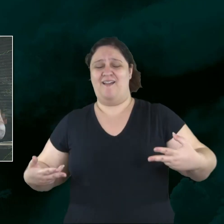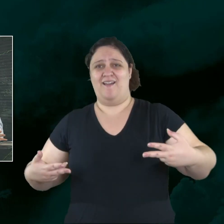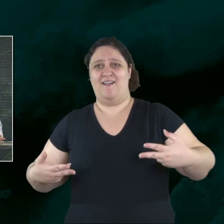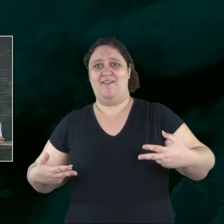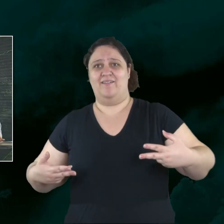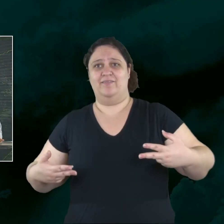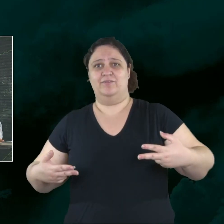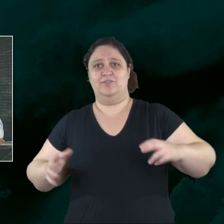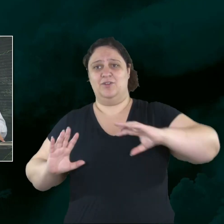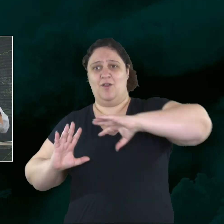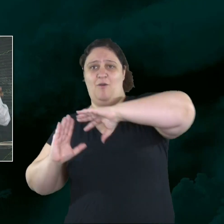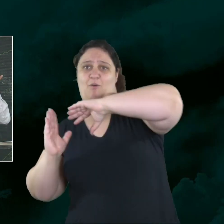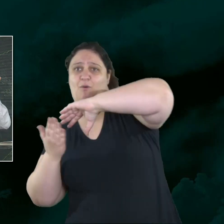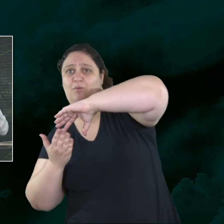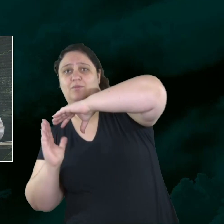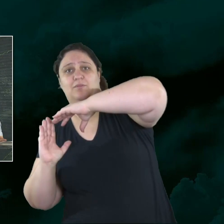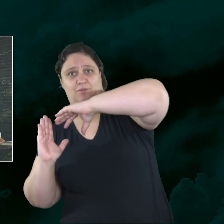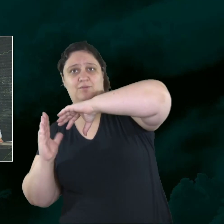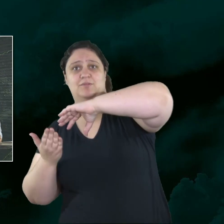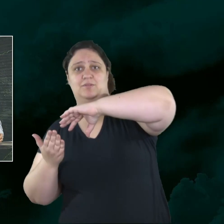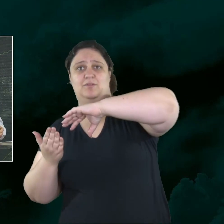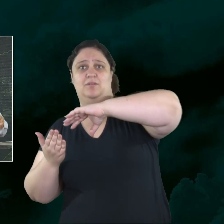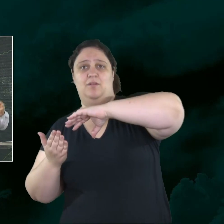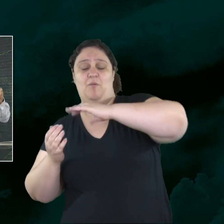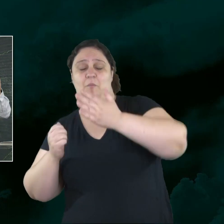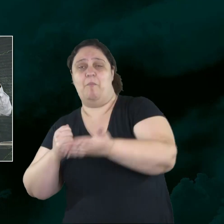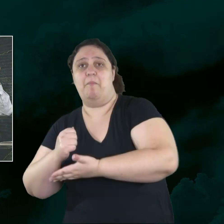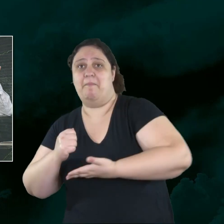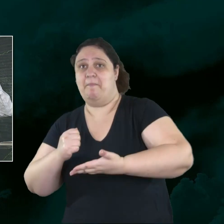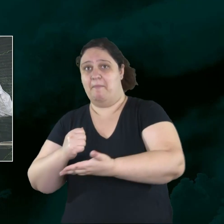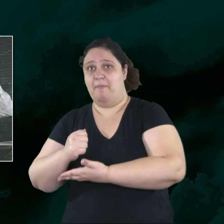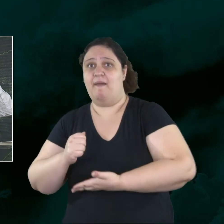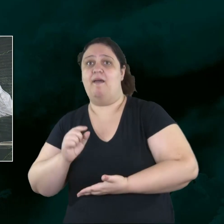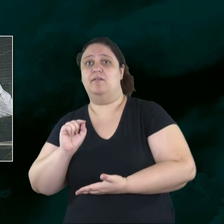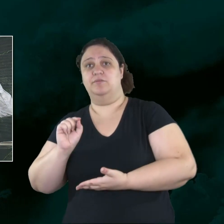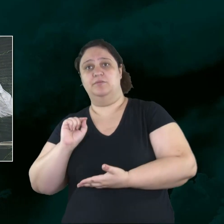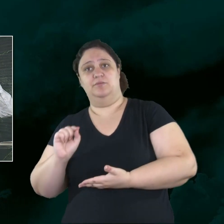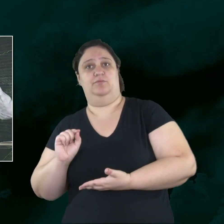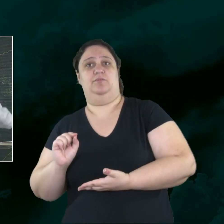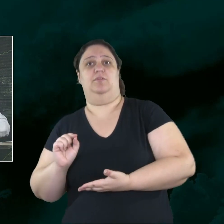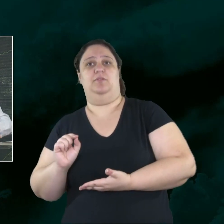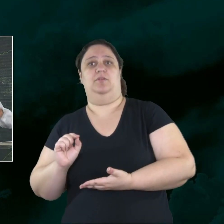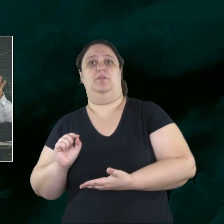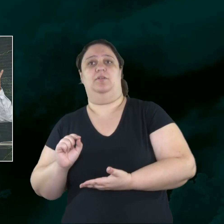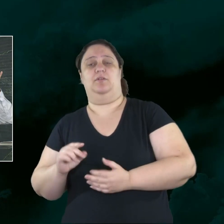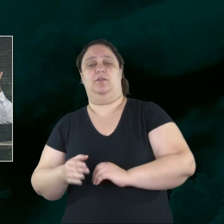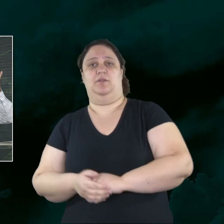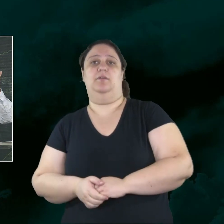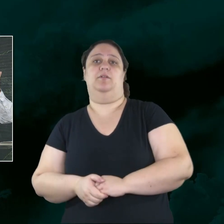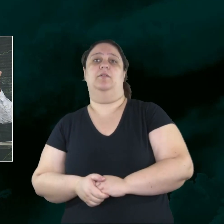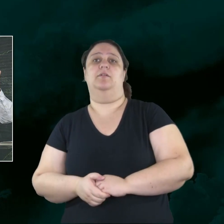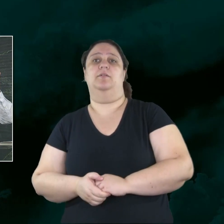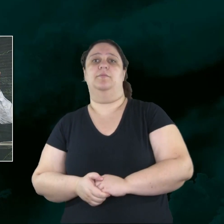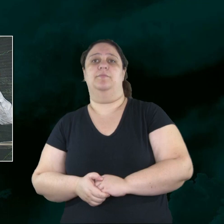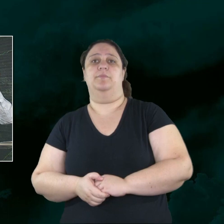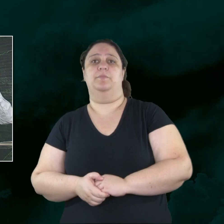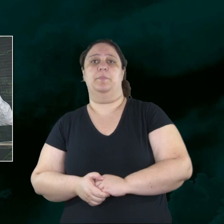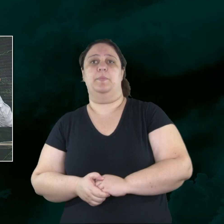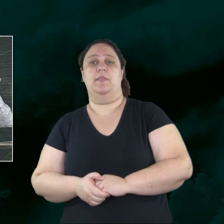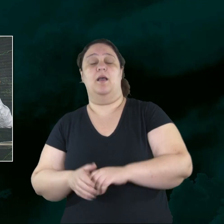por base, na sua legislação, no seu direito, no seu